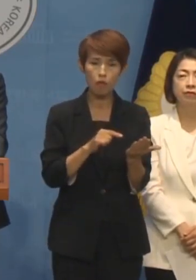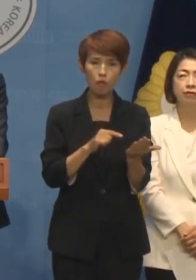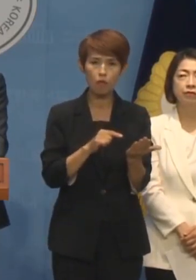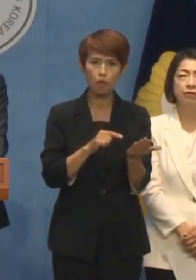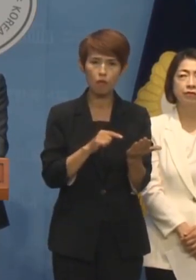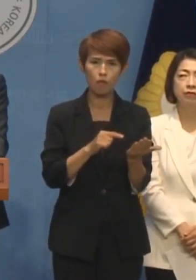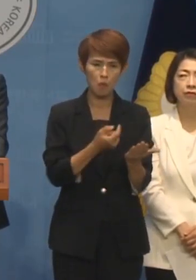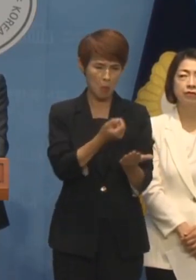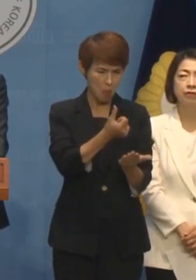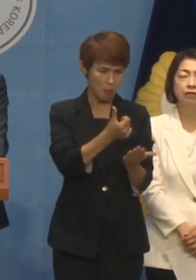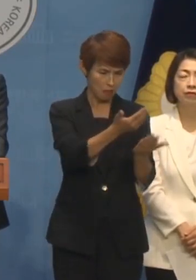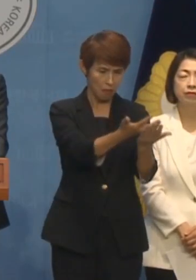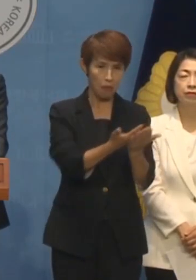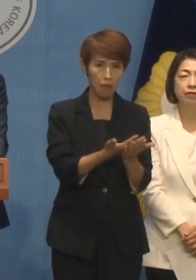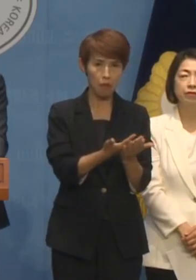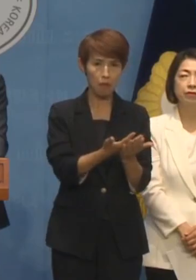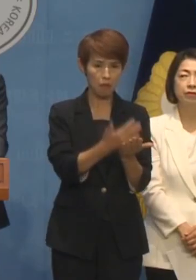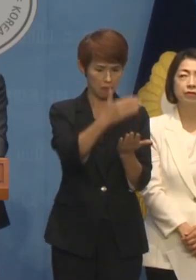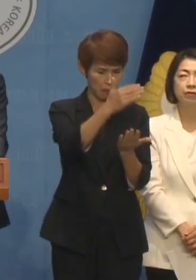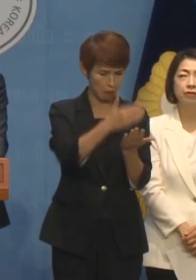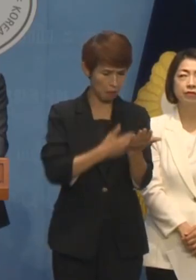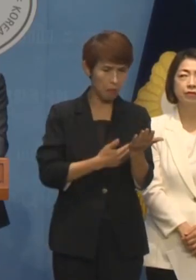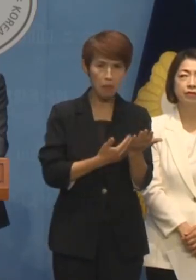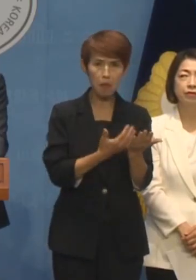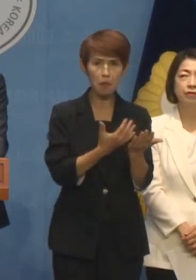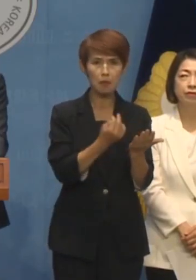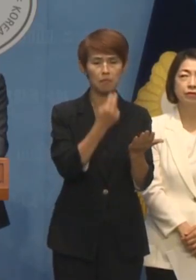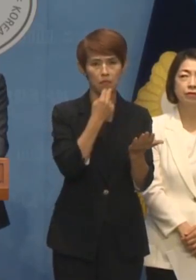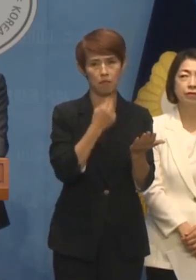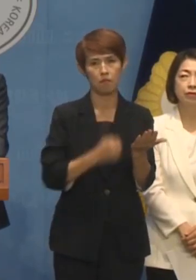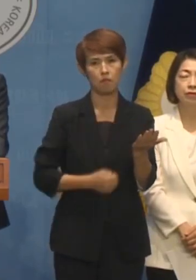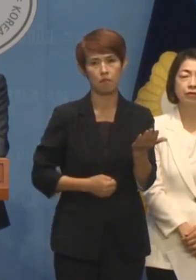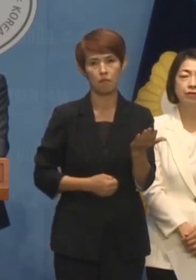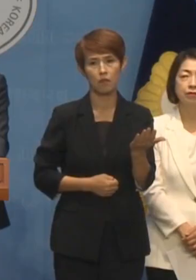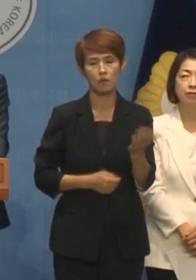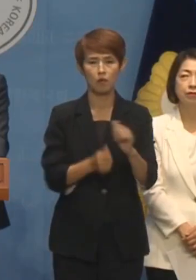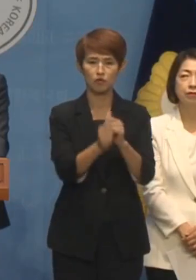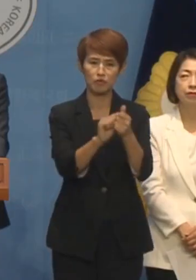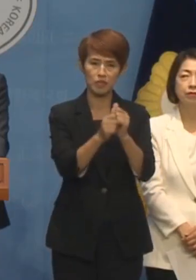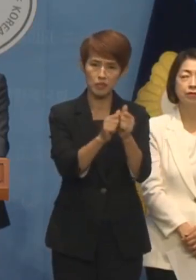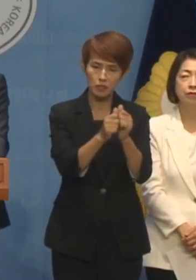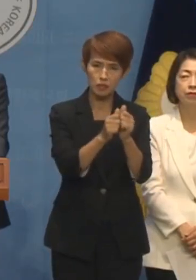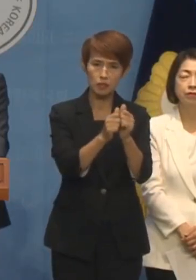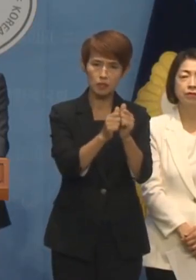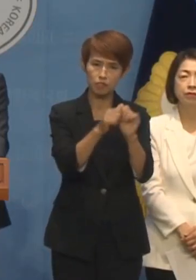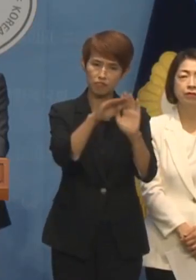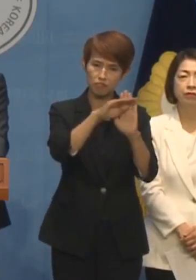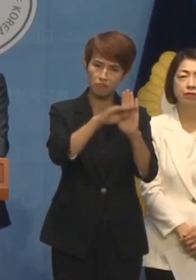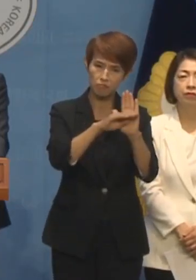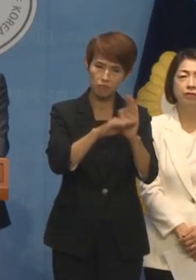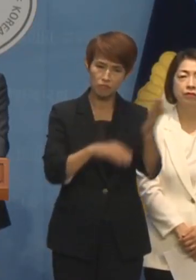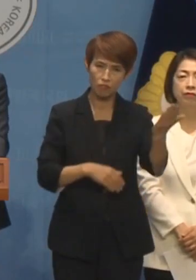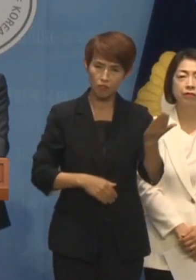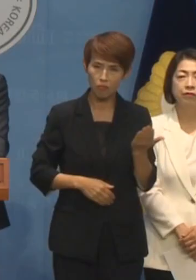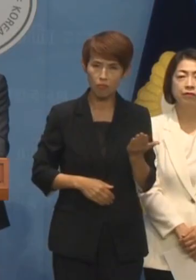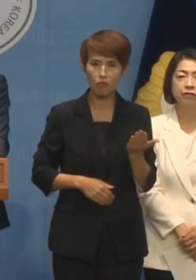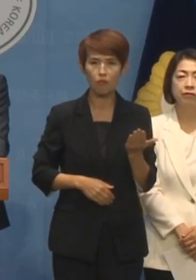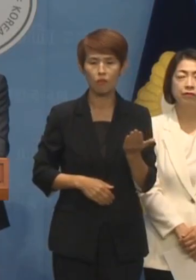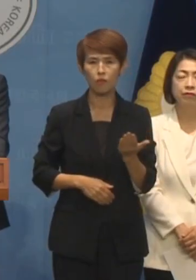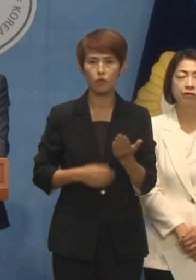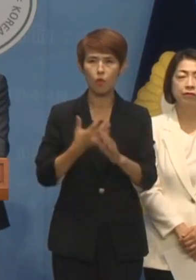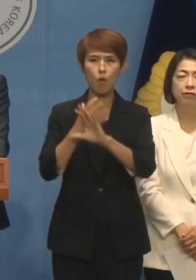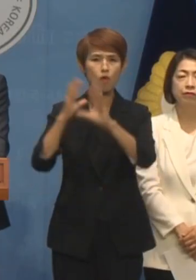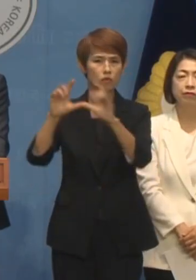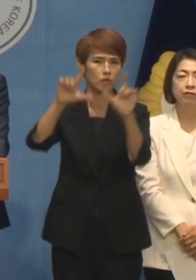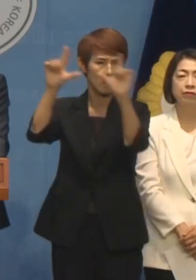현저히 떨어지고 내용도 빈약합니다. 기본적인 주식거래 내역 그리고 또 외국에 오래